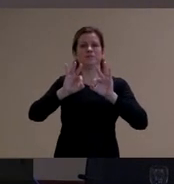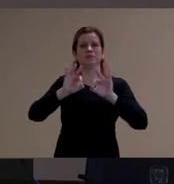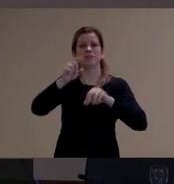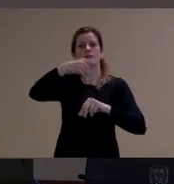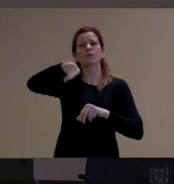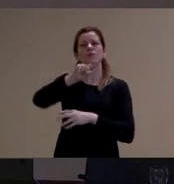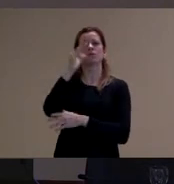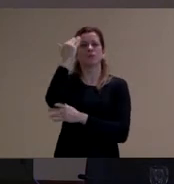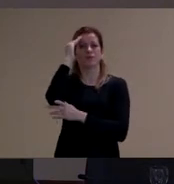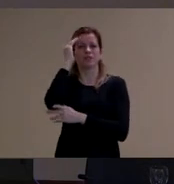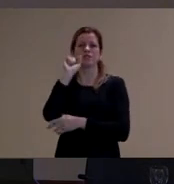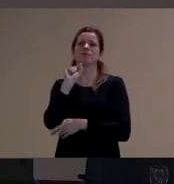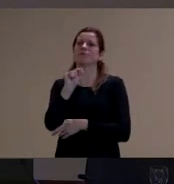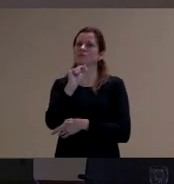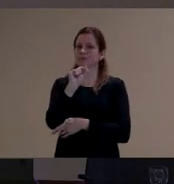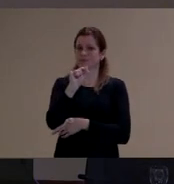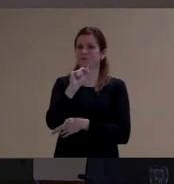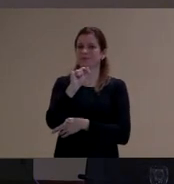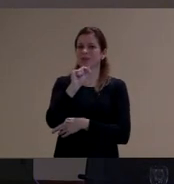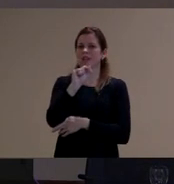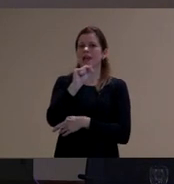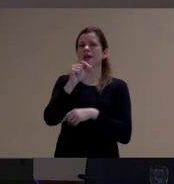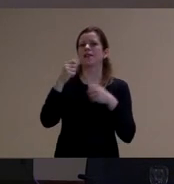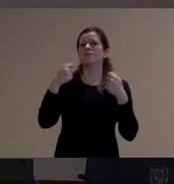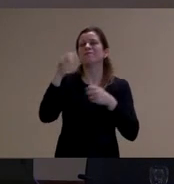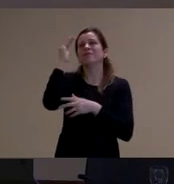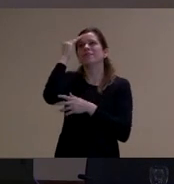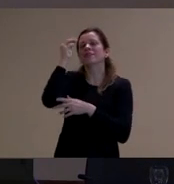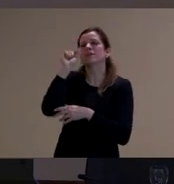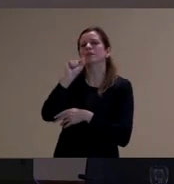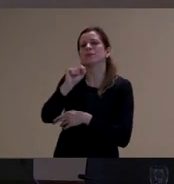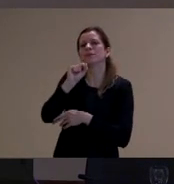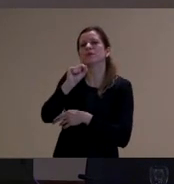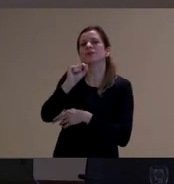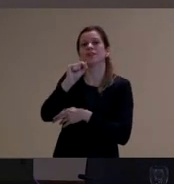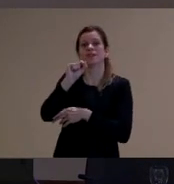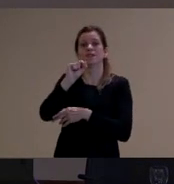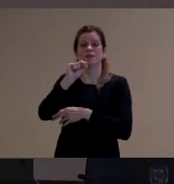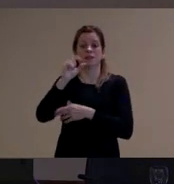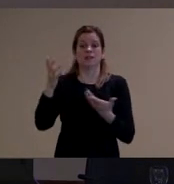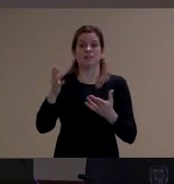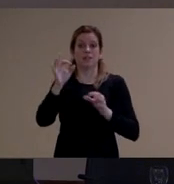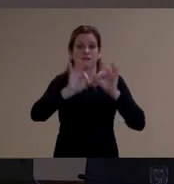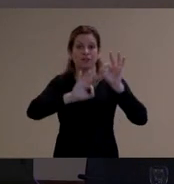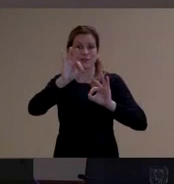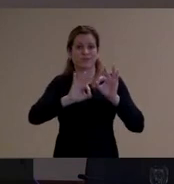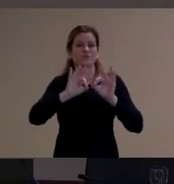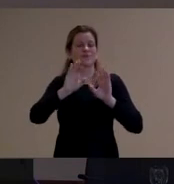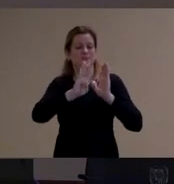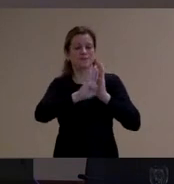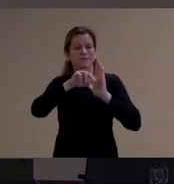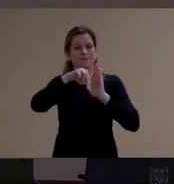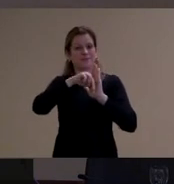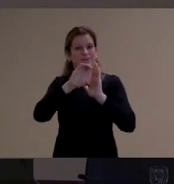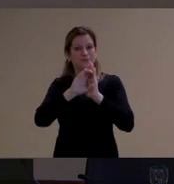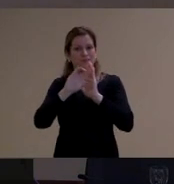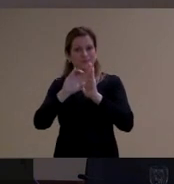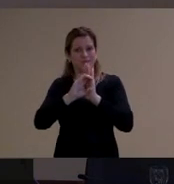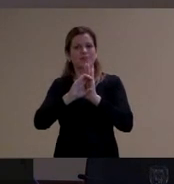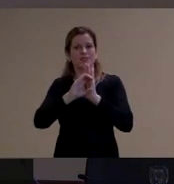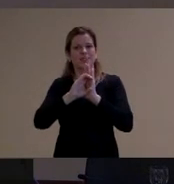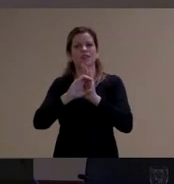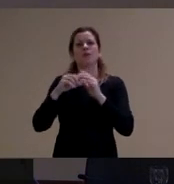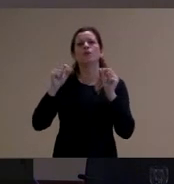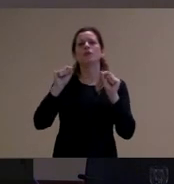compreendemos que ela tem uma aproximação com o modo de organização da bncc por Campos de